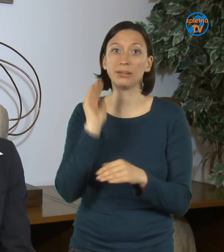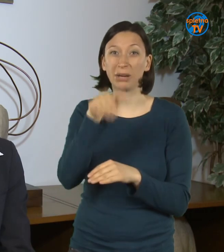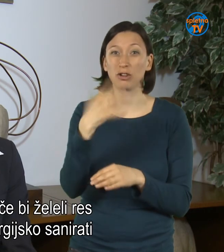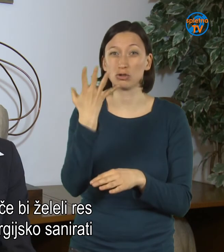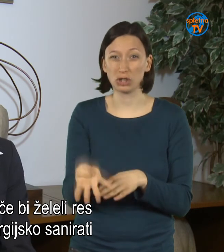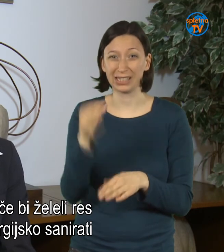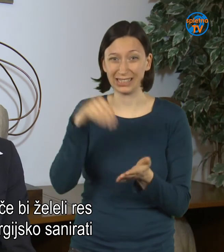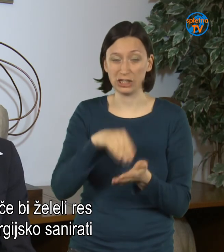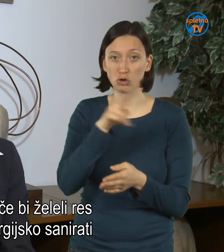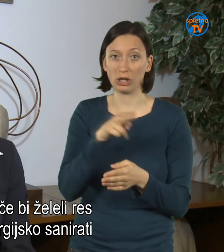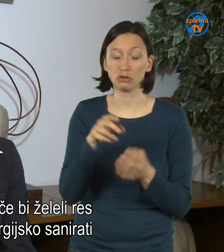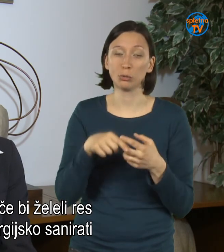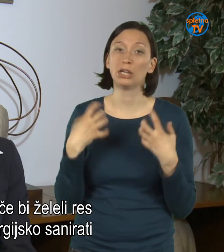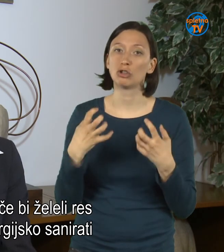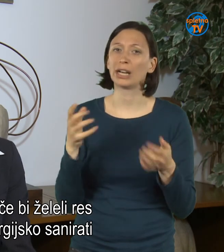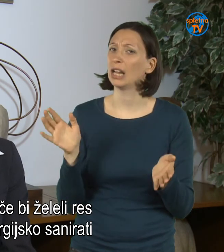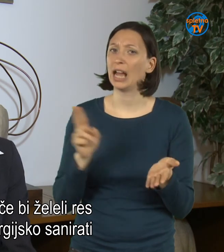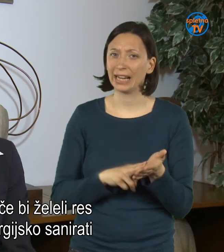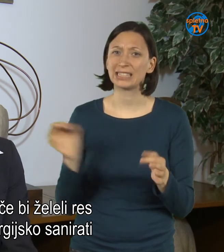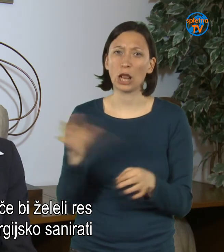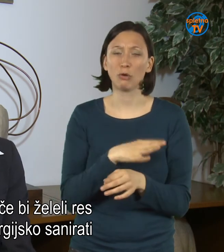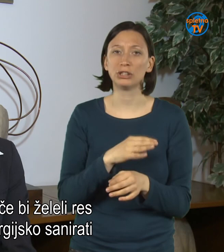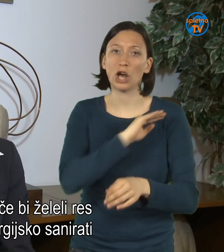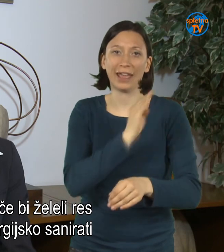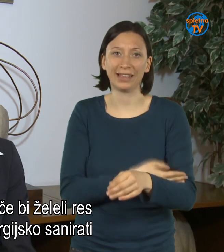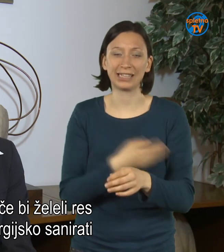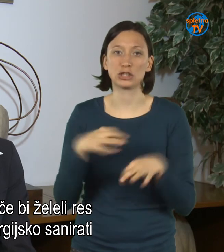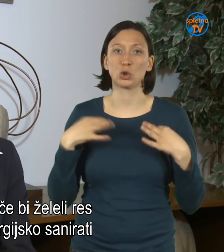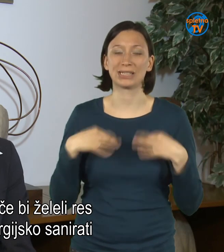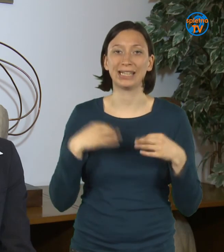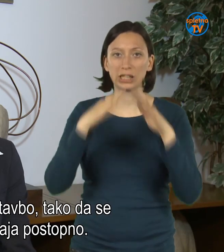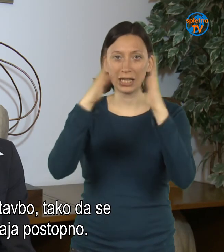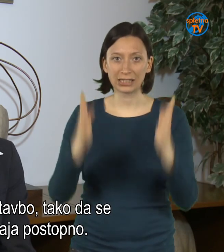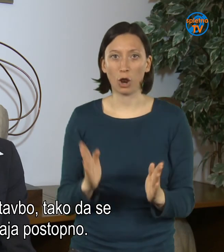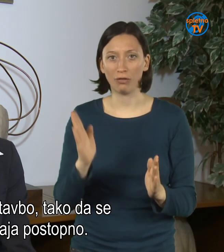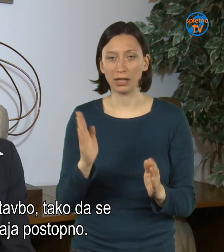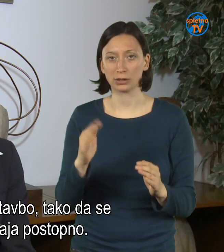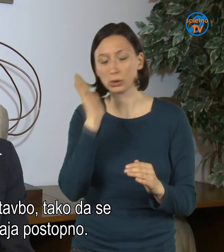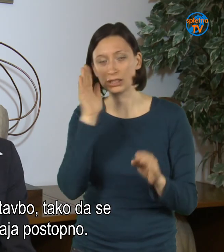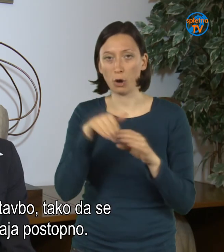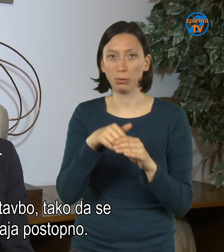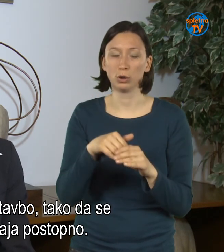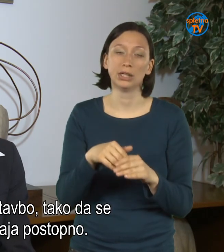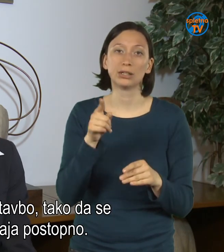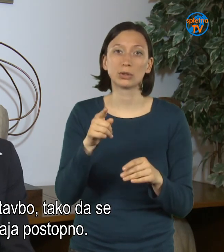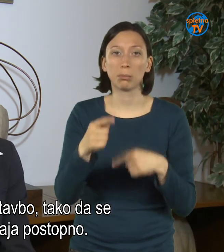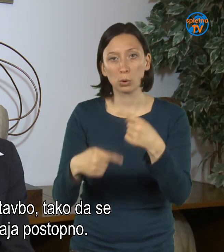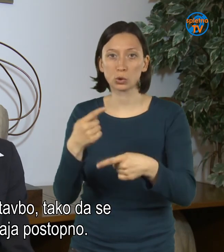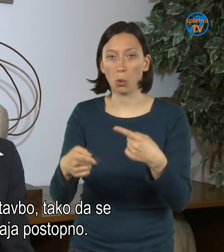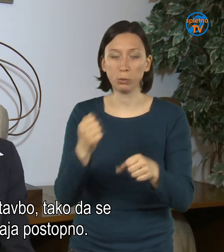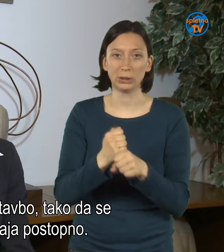ali pa 40.000 evrov, če bi želeli res celovito energijsko sanirati stanovanjsko stavbo, tako da se to